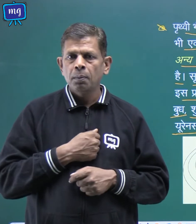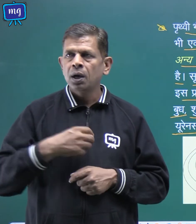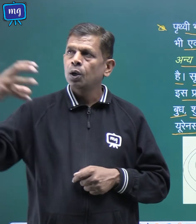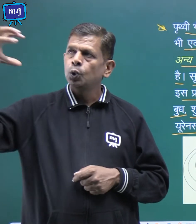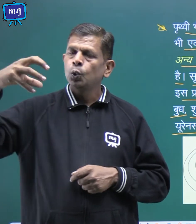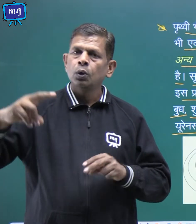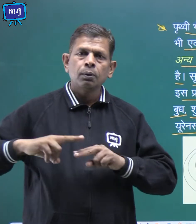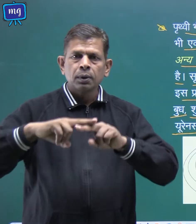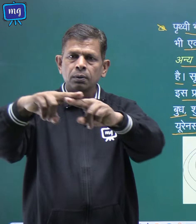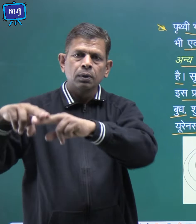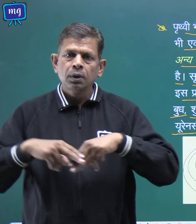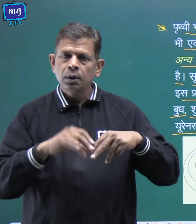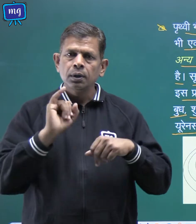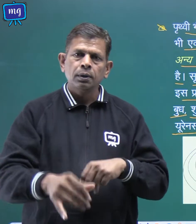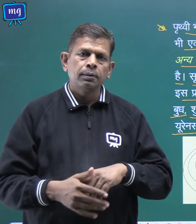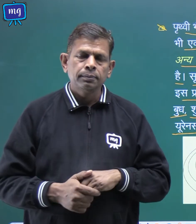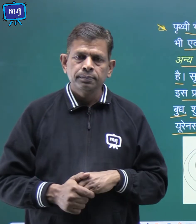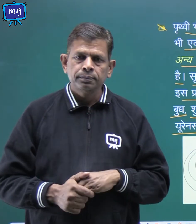परिवार है।